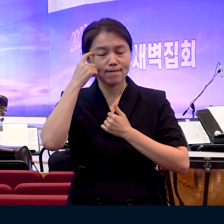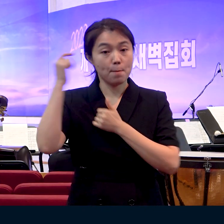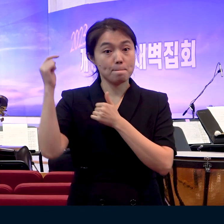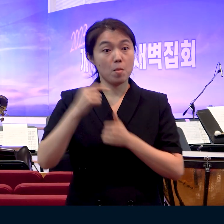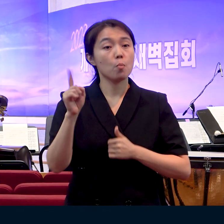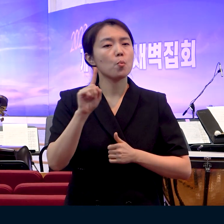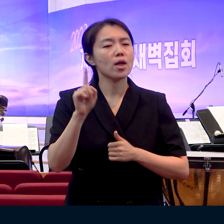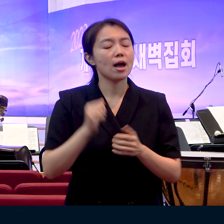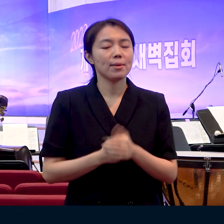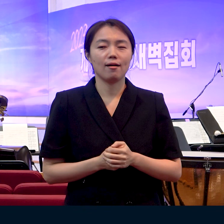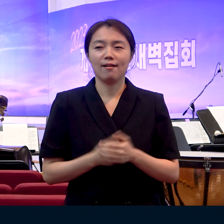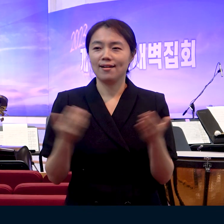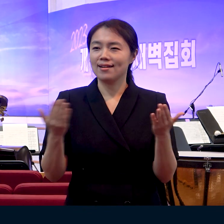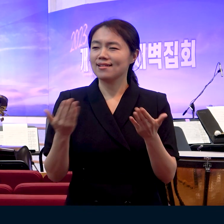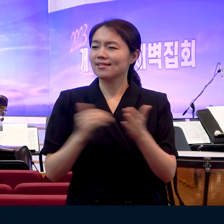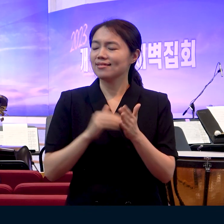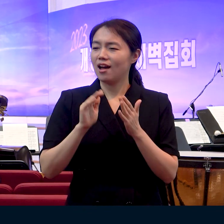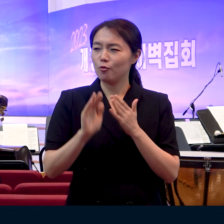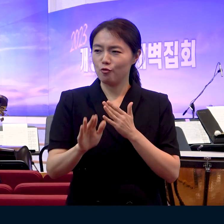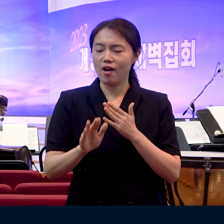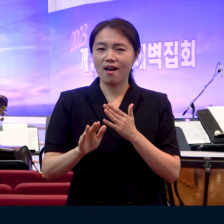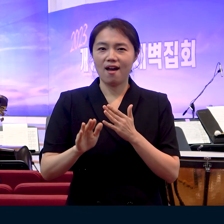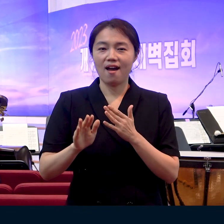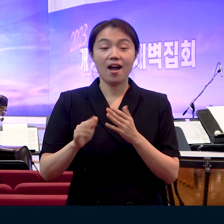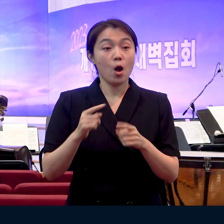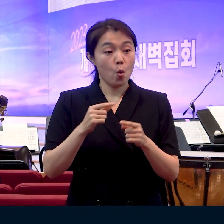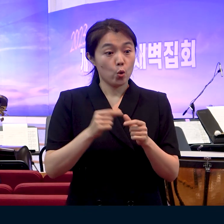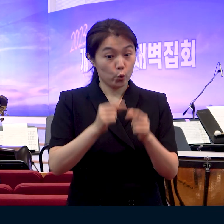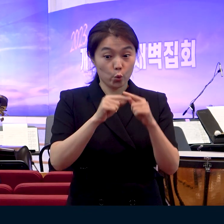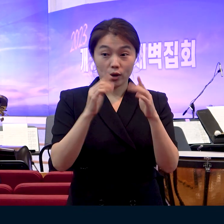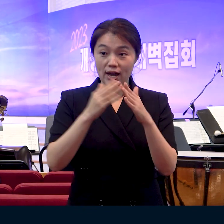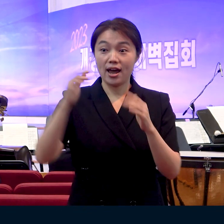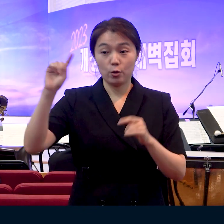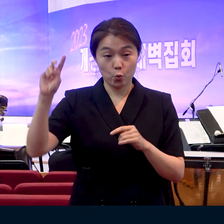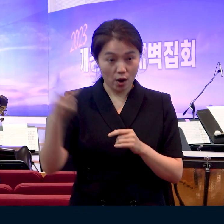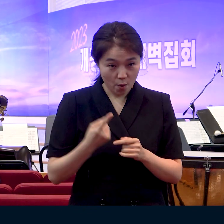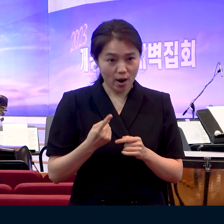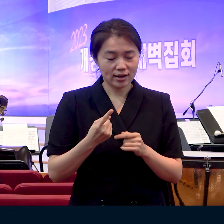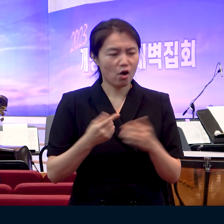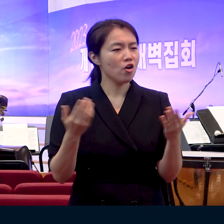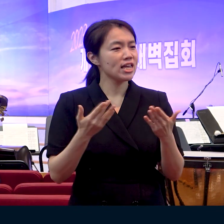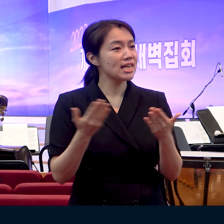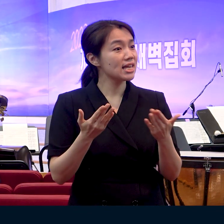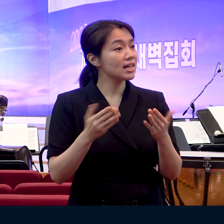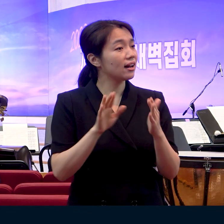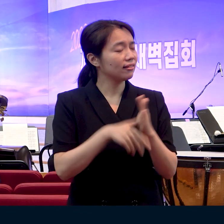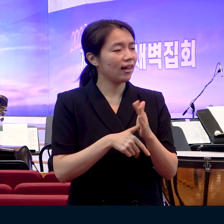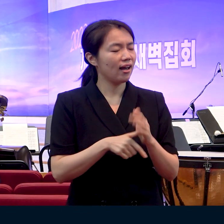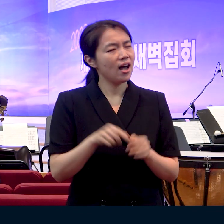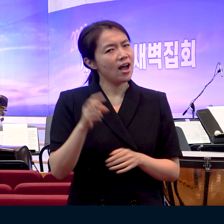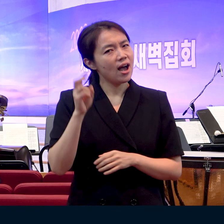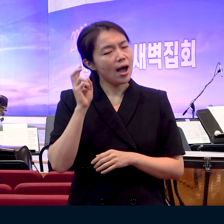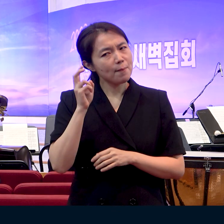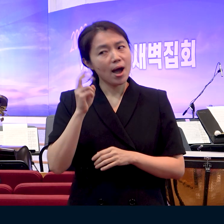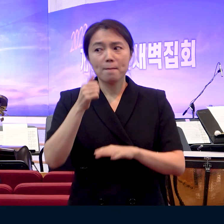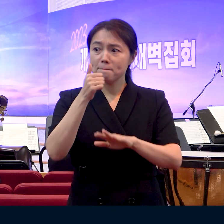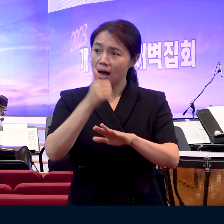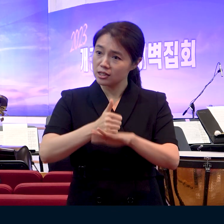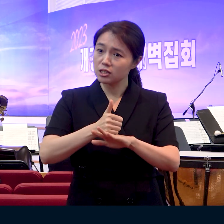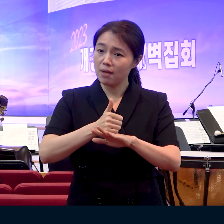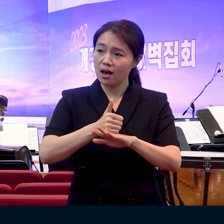안식년을 끝내고 돌아가서 사역을 시작하게 되면 그것이 바로 너의 마지막 구간이 될 텐데,